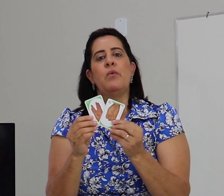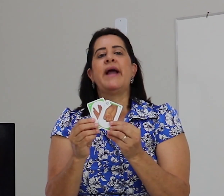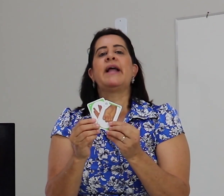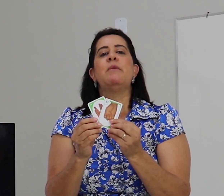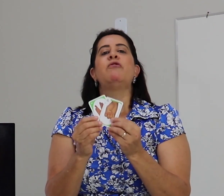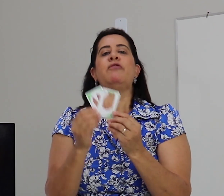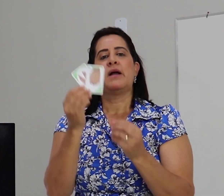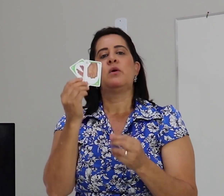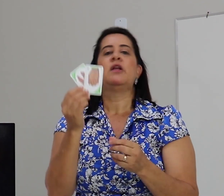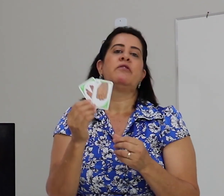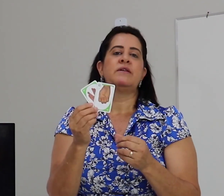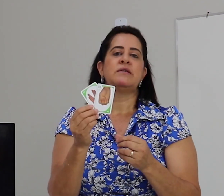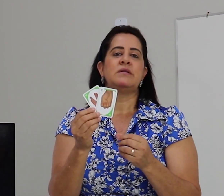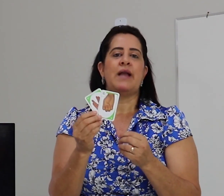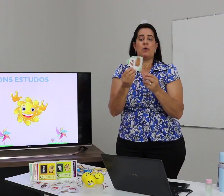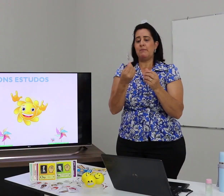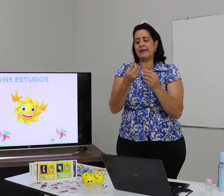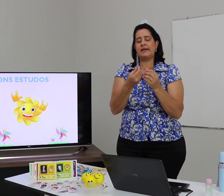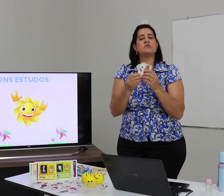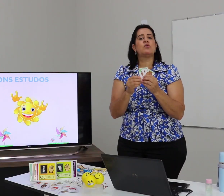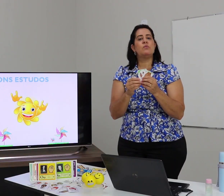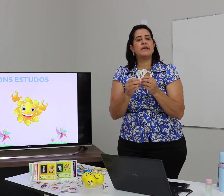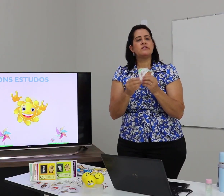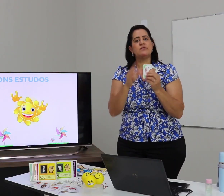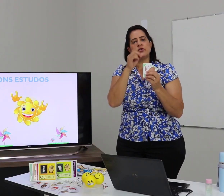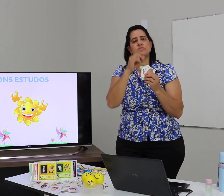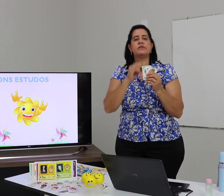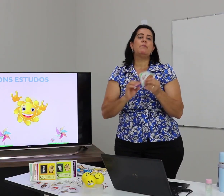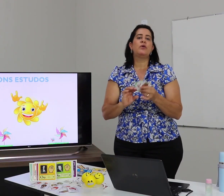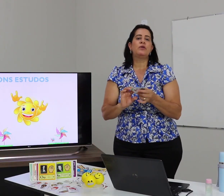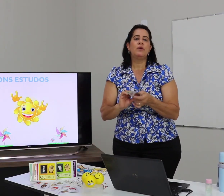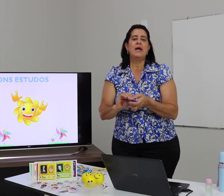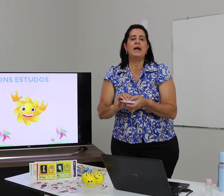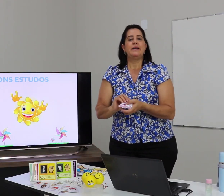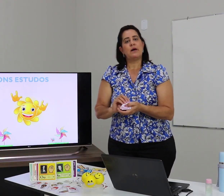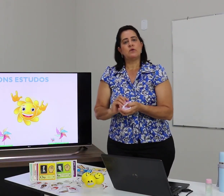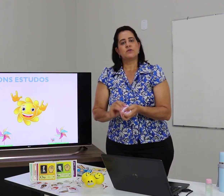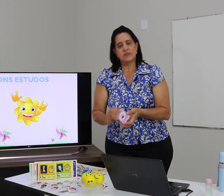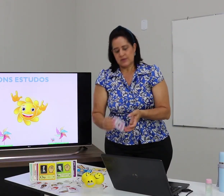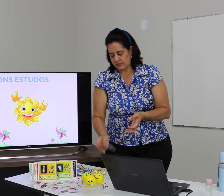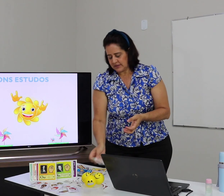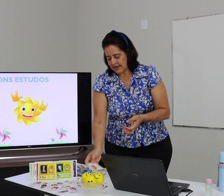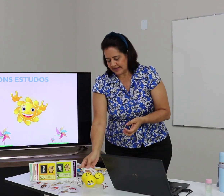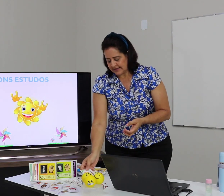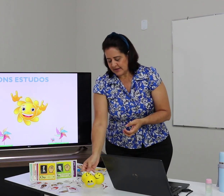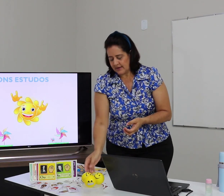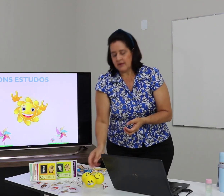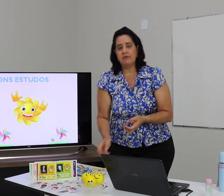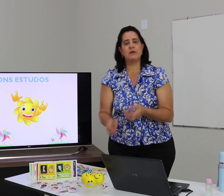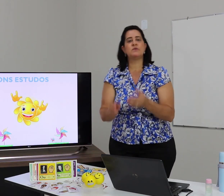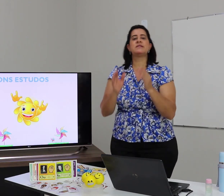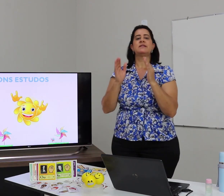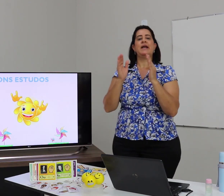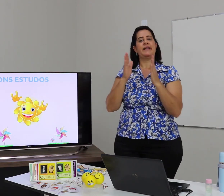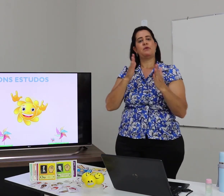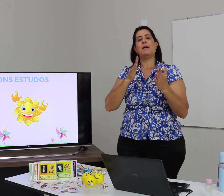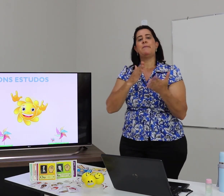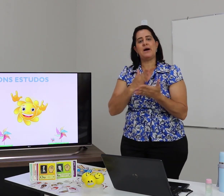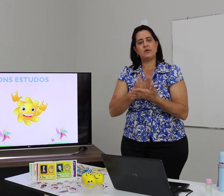é que a mão fica quando eu vou fazer um sinal. Materiais como esses vão te ajudar muito na construção dos sinais. Vamos dar uma pausa